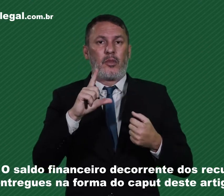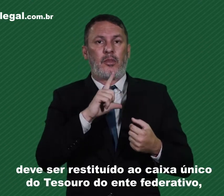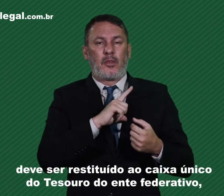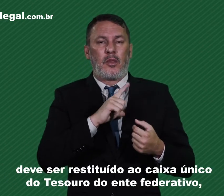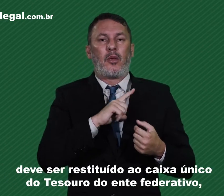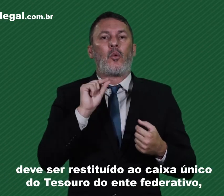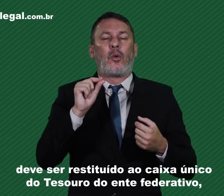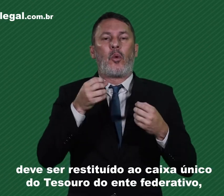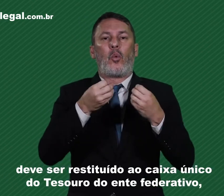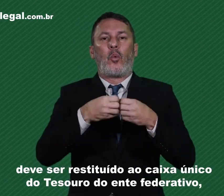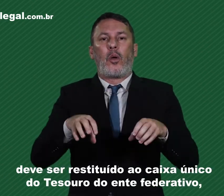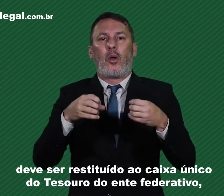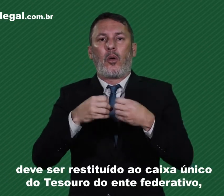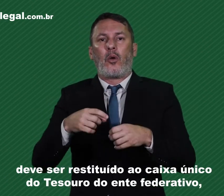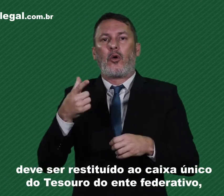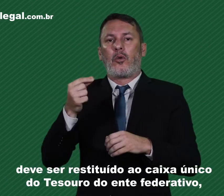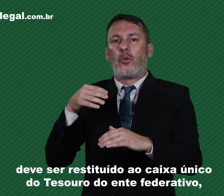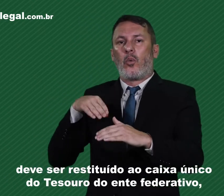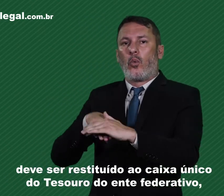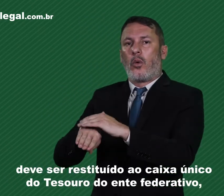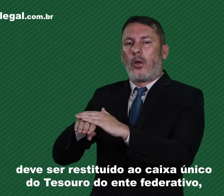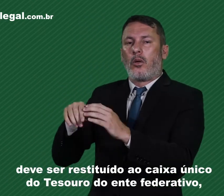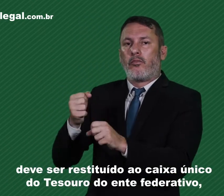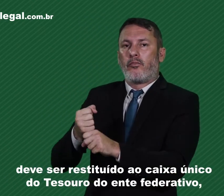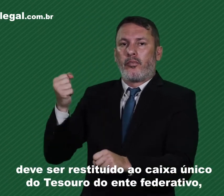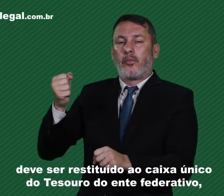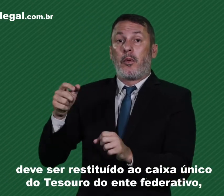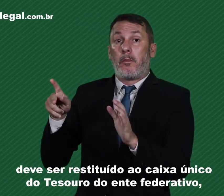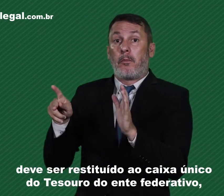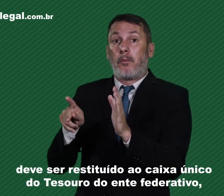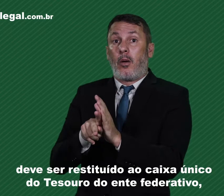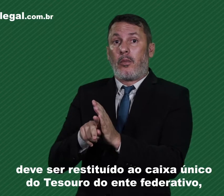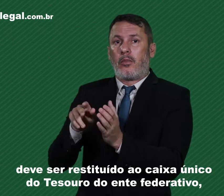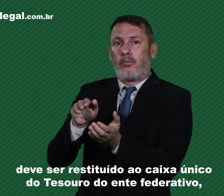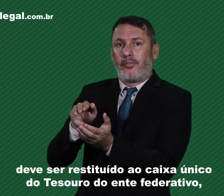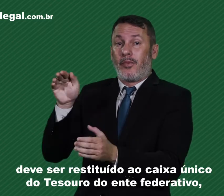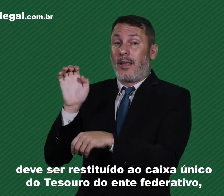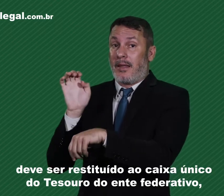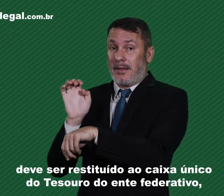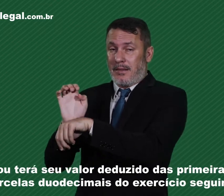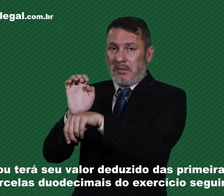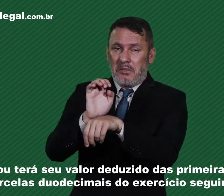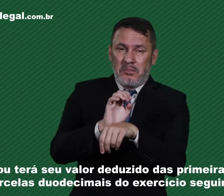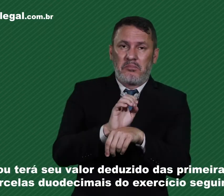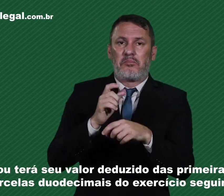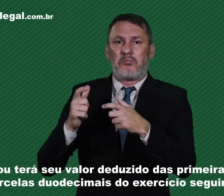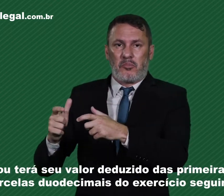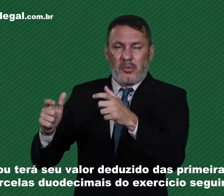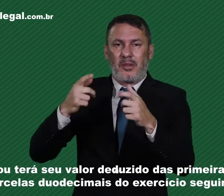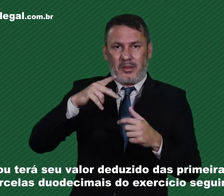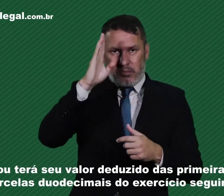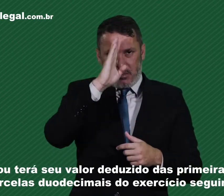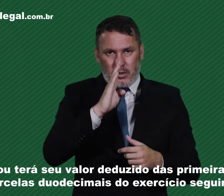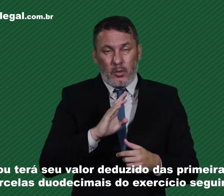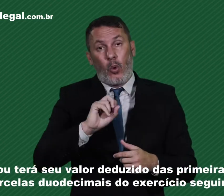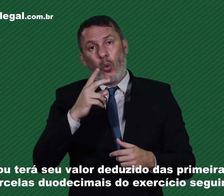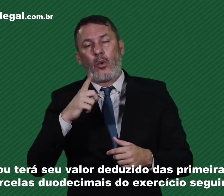deve ser restituído ao caixa único do tesouro do ente federativo ou terá seu valor deduzido